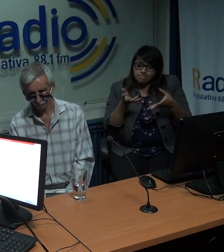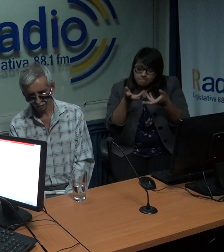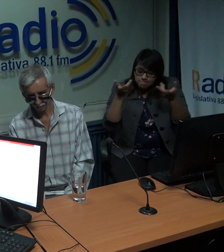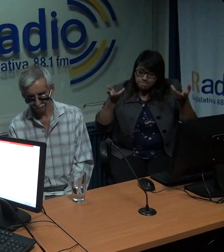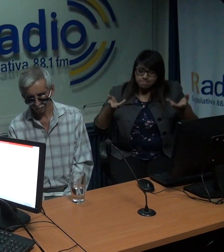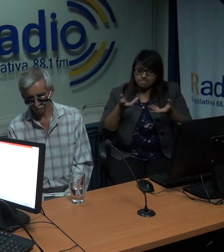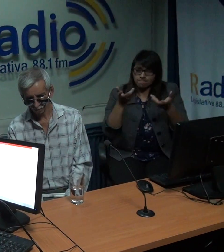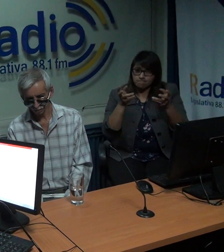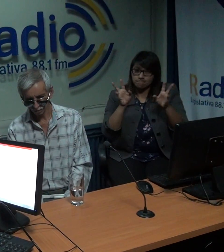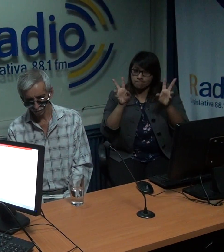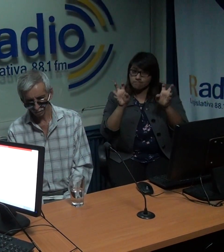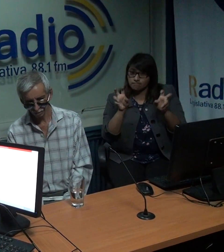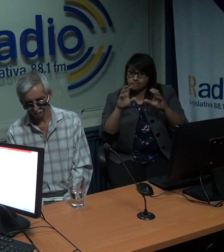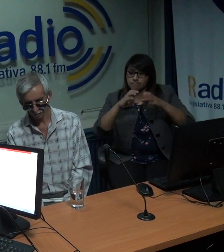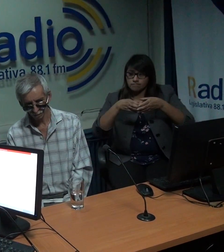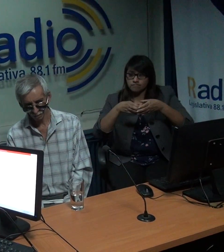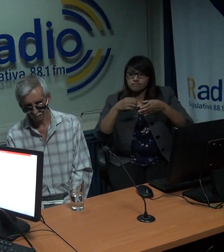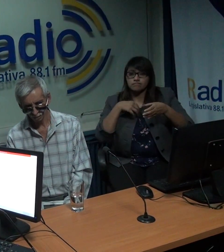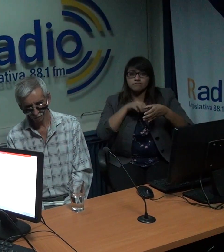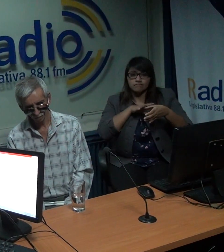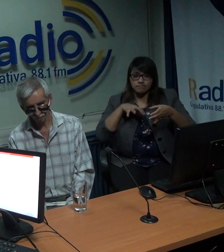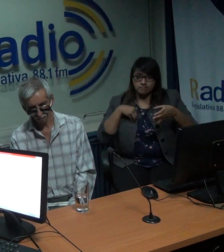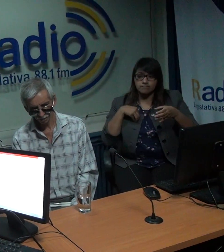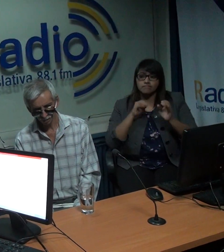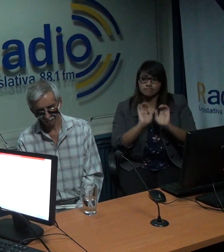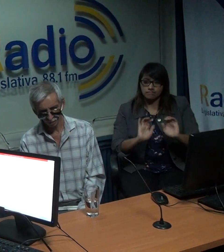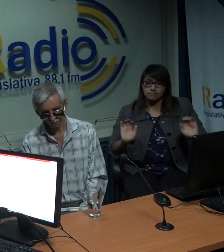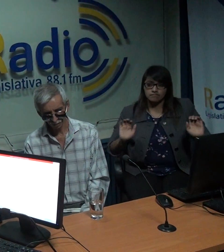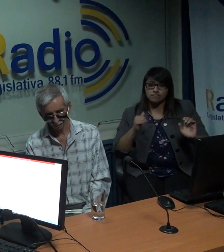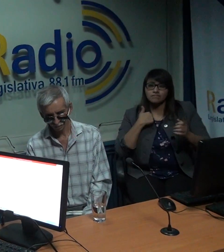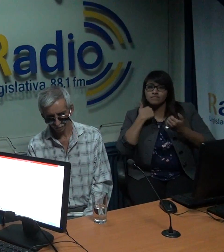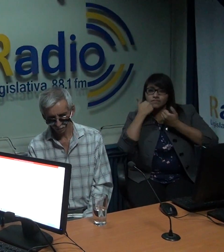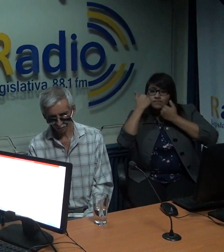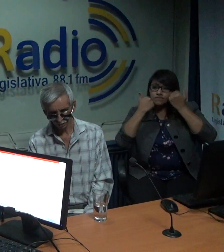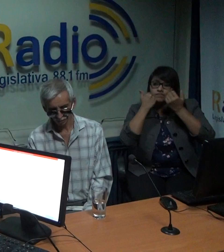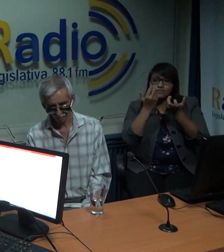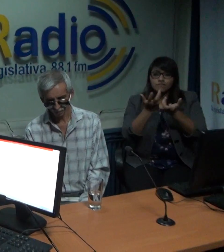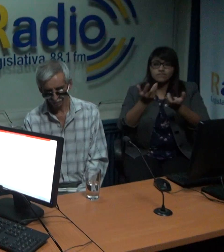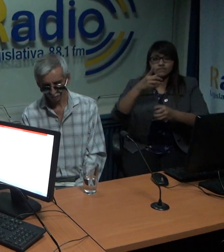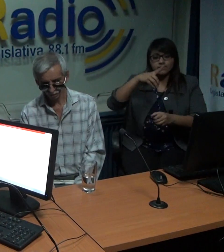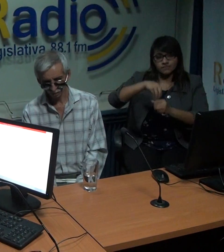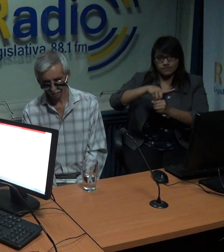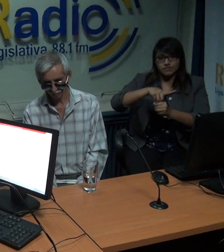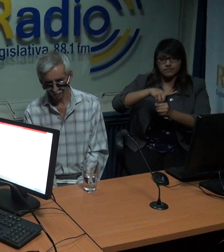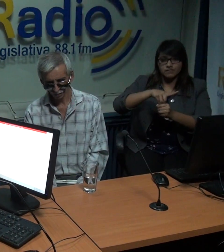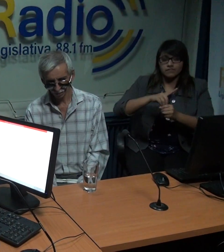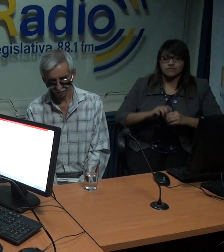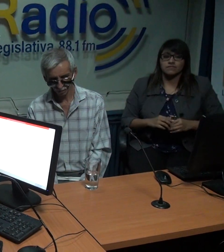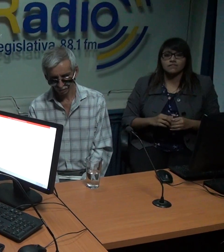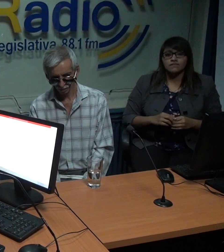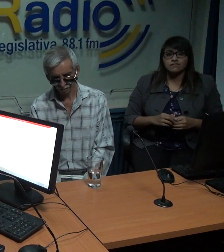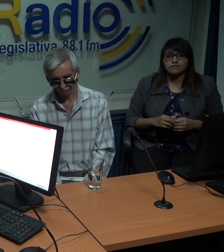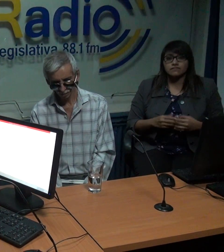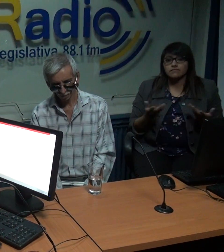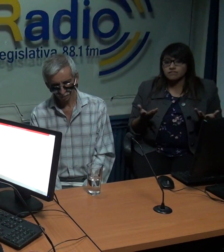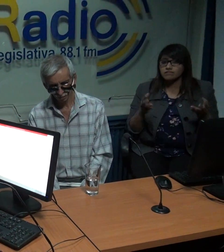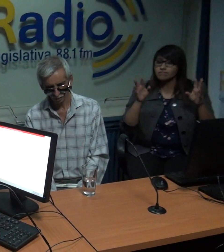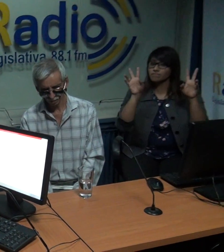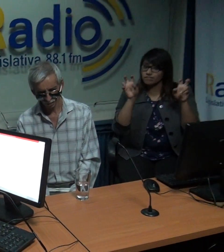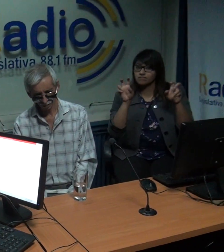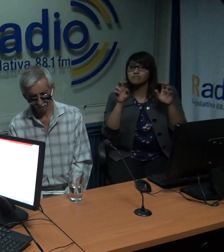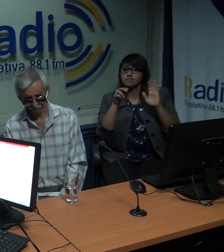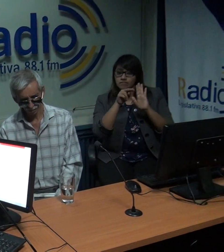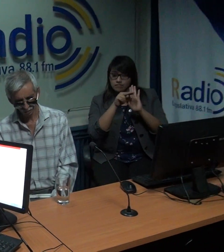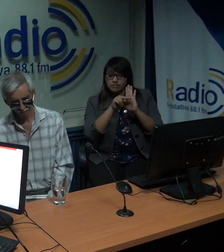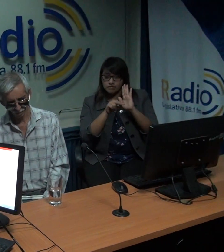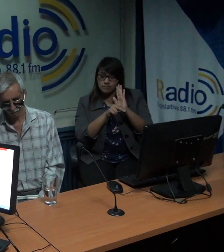este tema es la Comisión de la Familia, Niñez, Adolescencia y Personas con Discapacidad. Hay un tema sobre